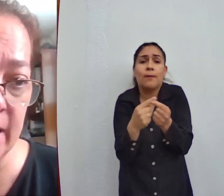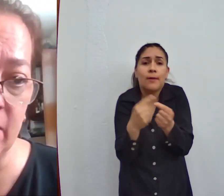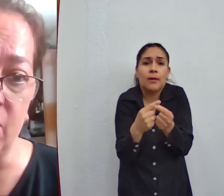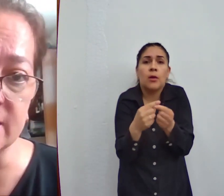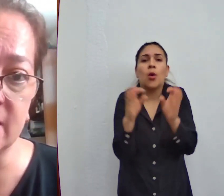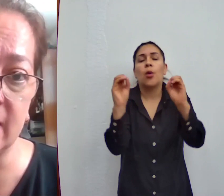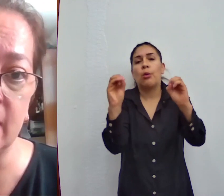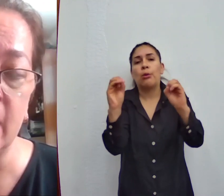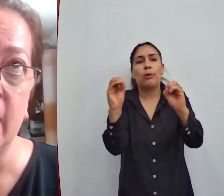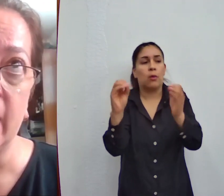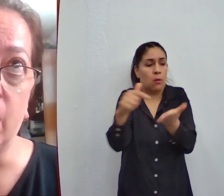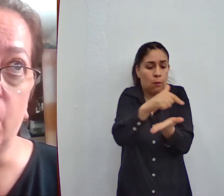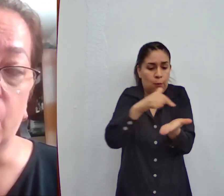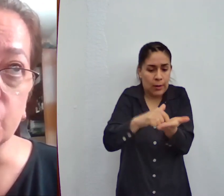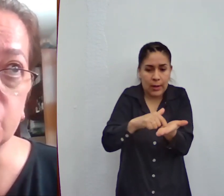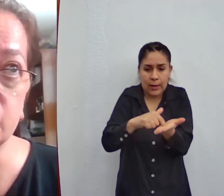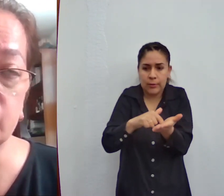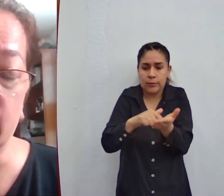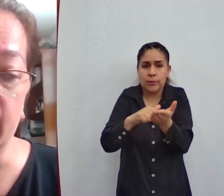en Naucalpan, o están